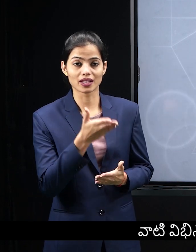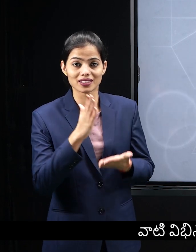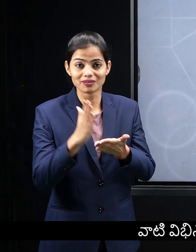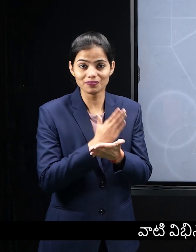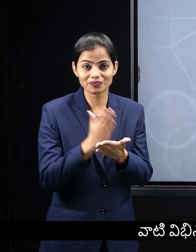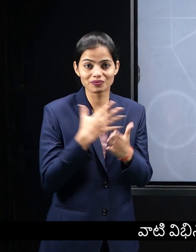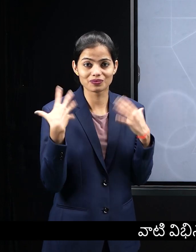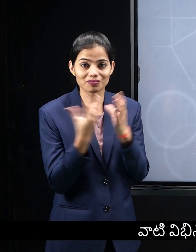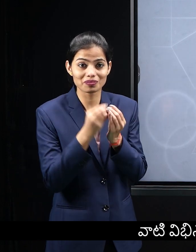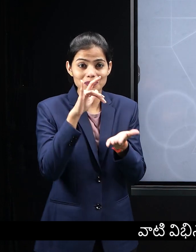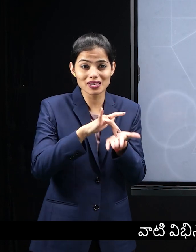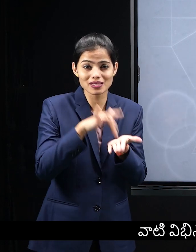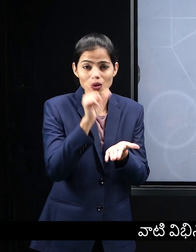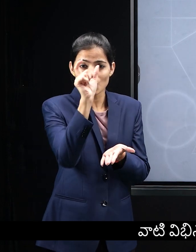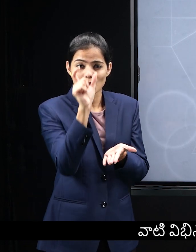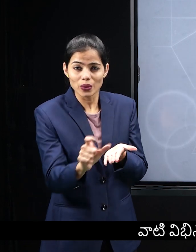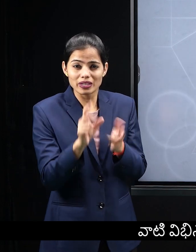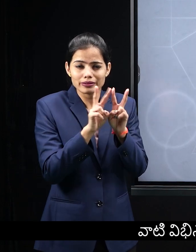వాటి విభిన్న రకాలను అర్థం చేసుకుంటాము